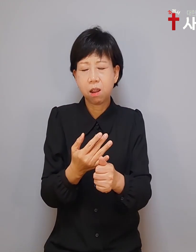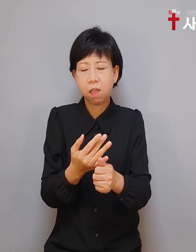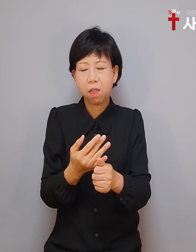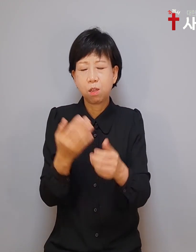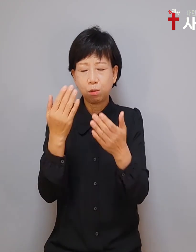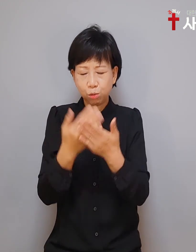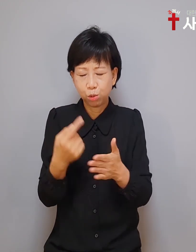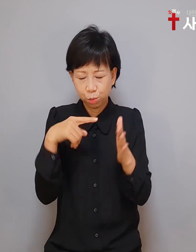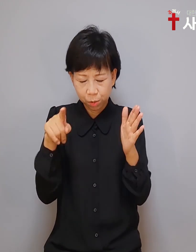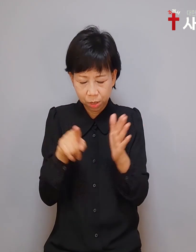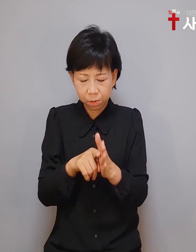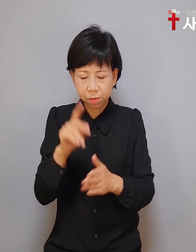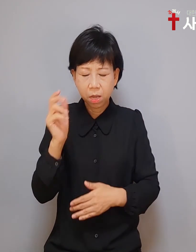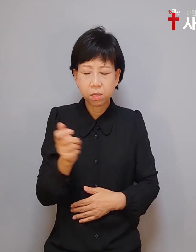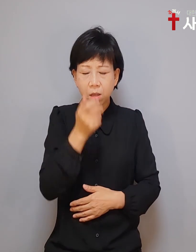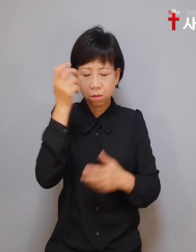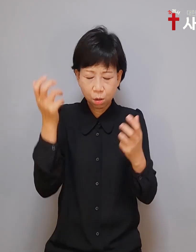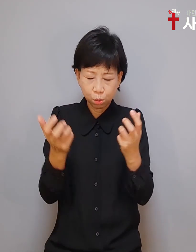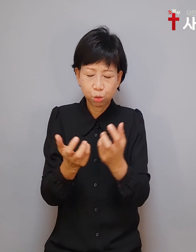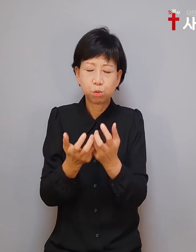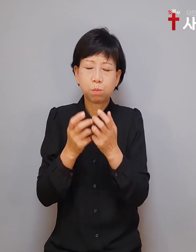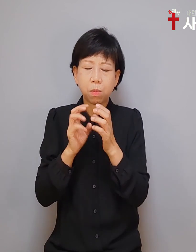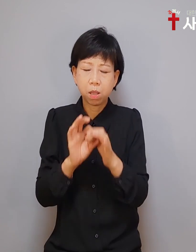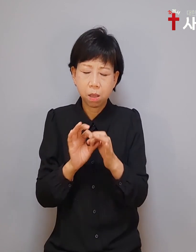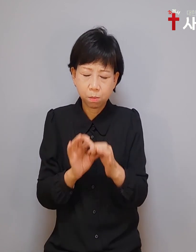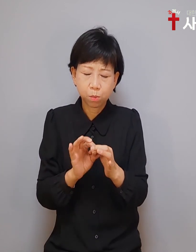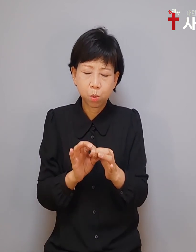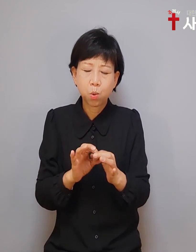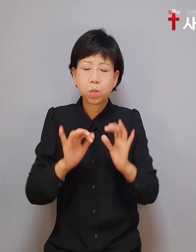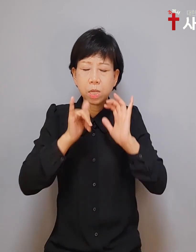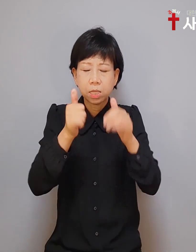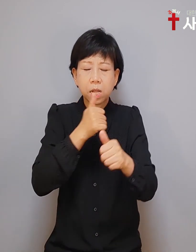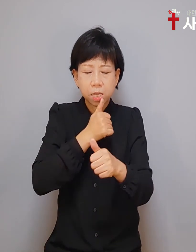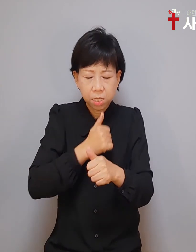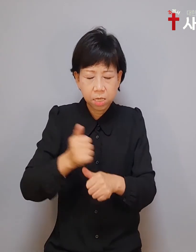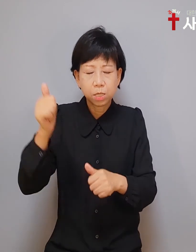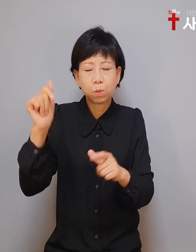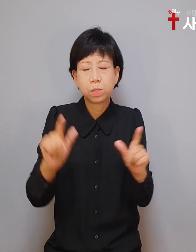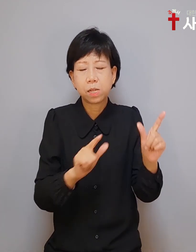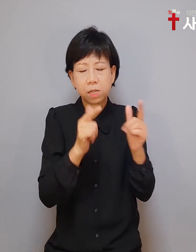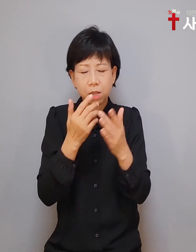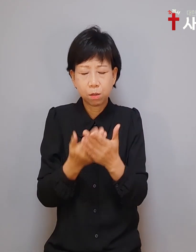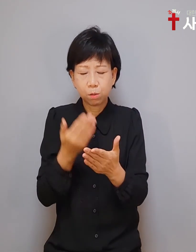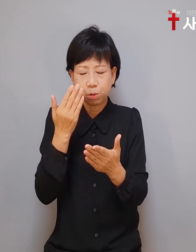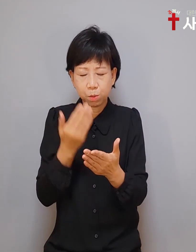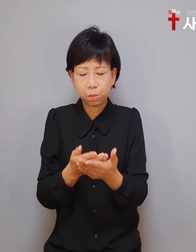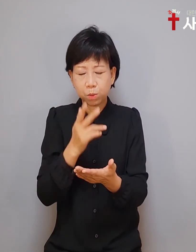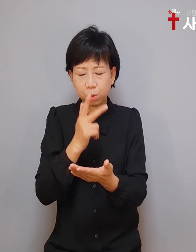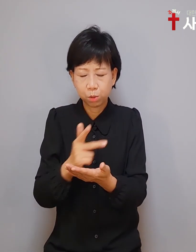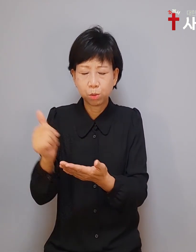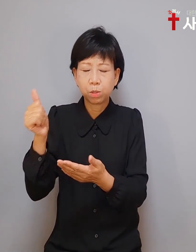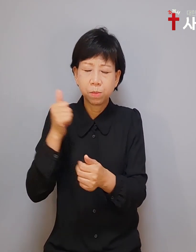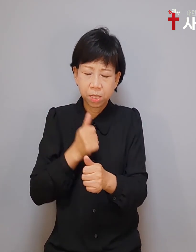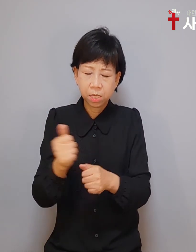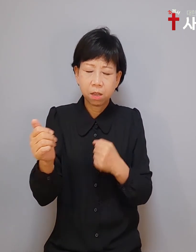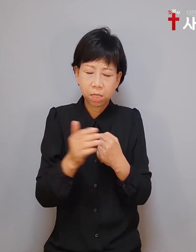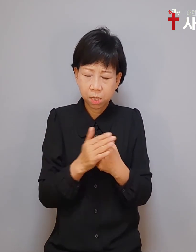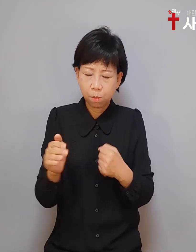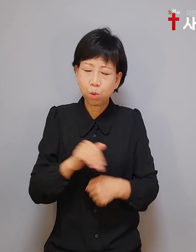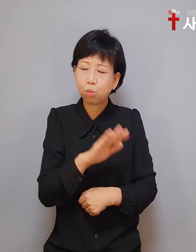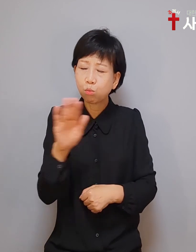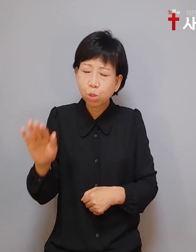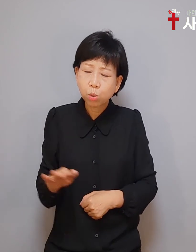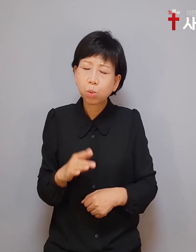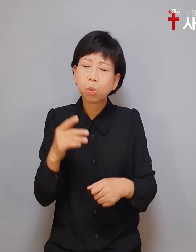성령 충만해서 세상을 이기며 살아가게 하여 주시옵소서. 주님이 세상을 이겼기에 우리도 세상을